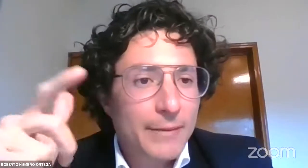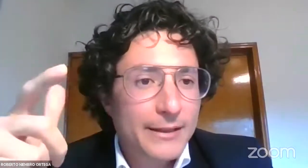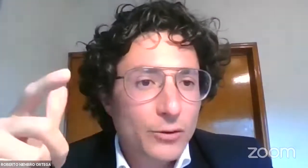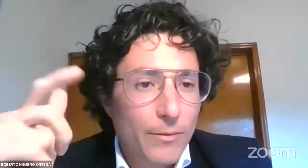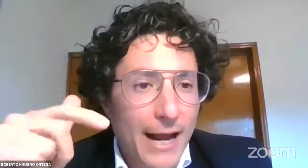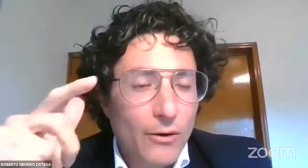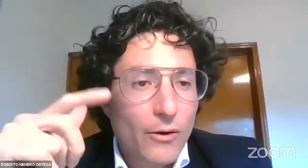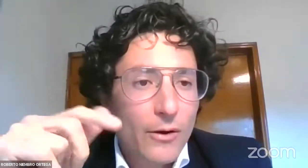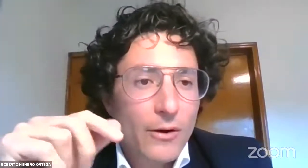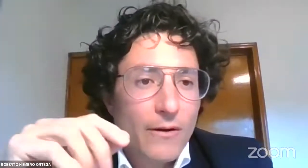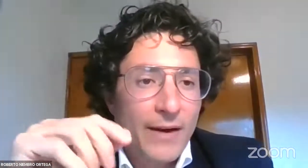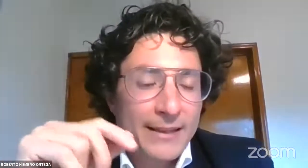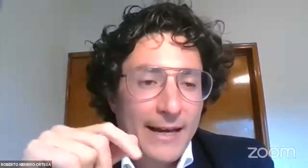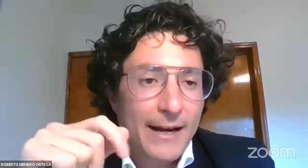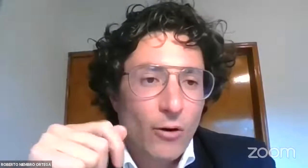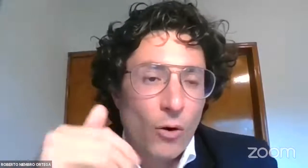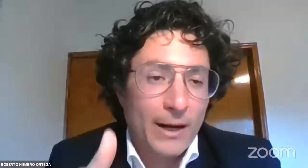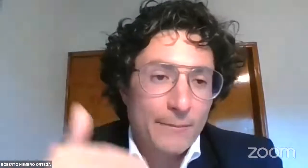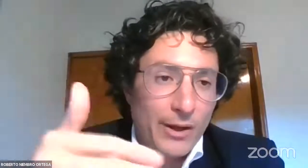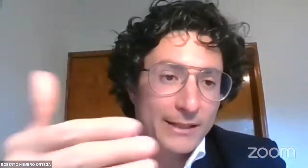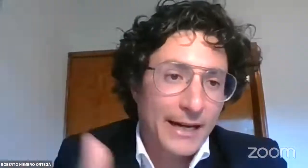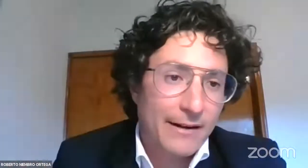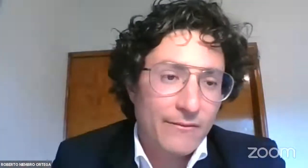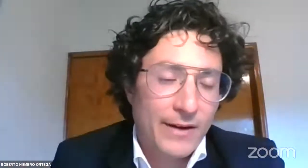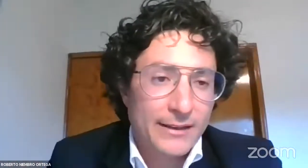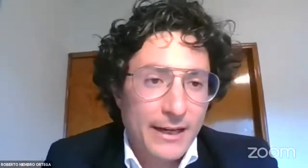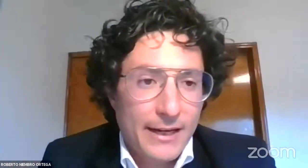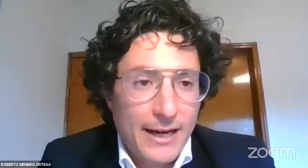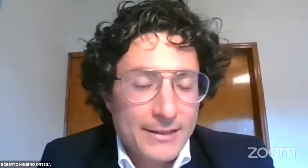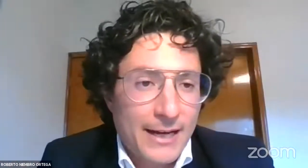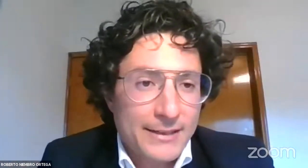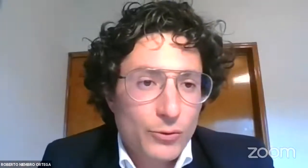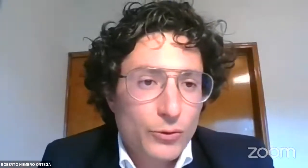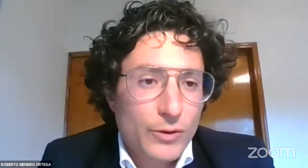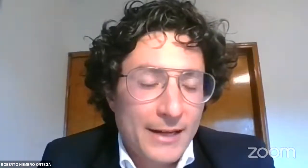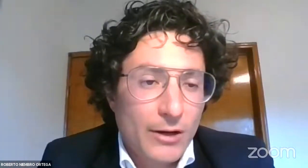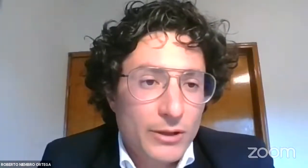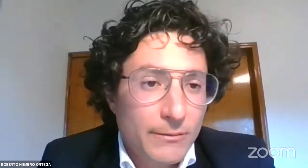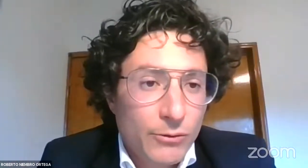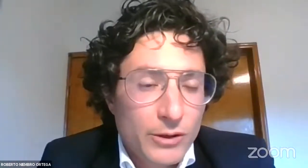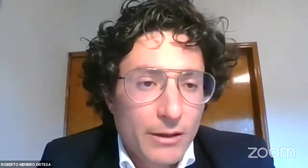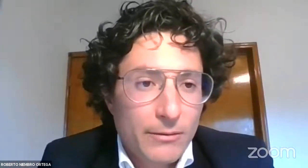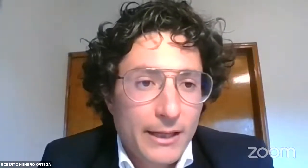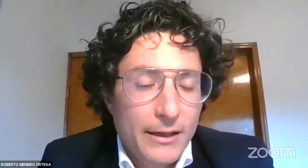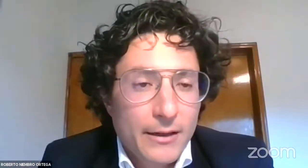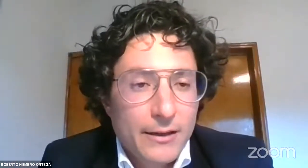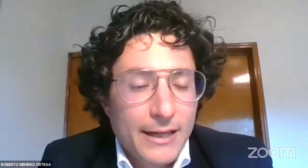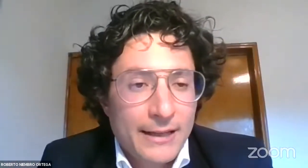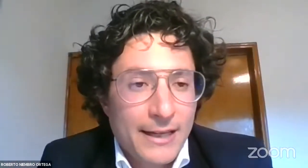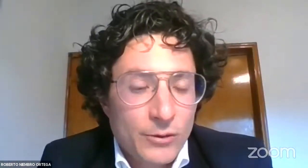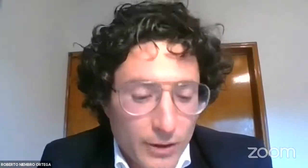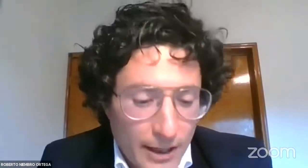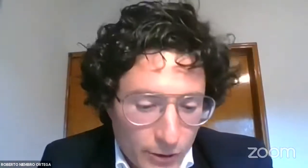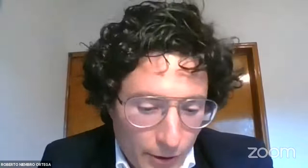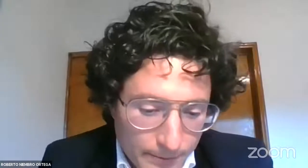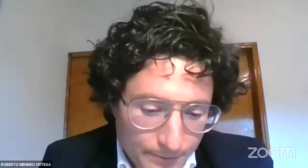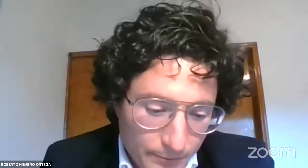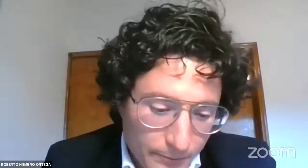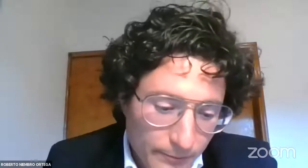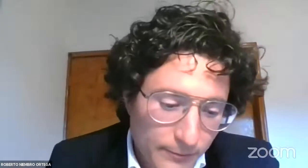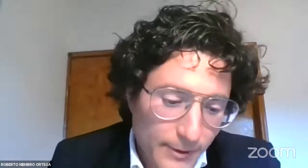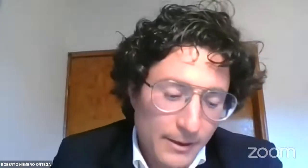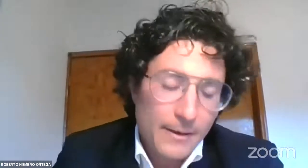no es totalmente soberano frente o lo que puede hacer frente hacia los individuos que viven en su